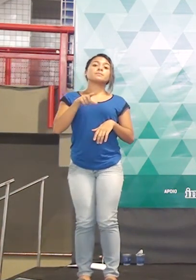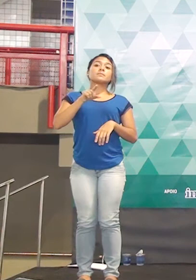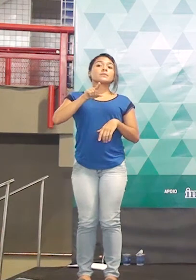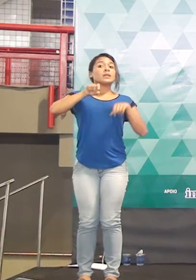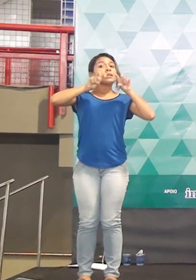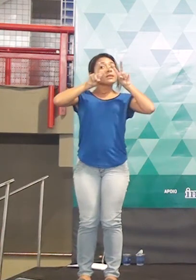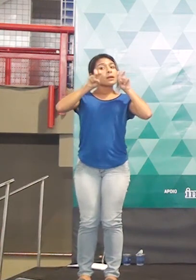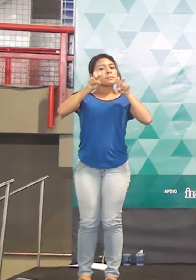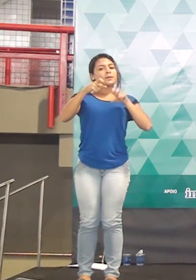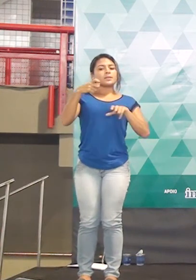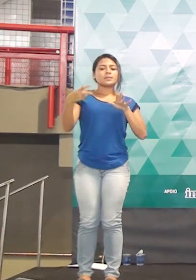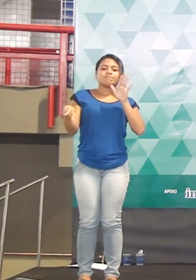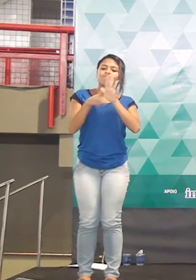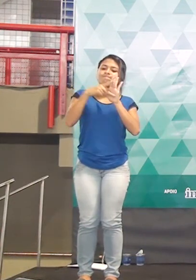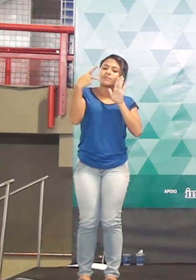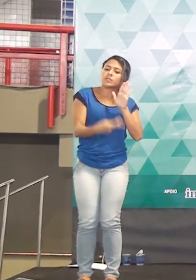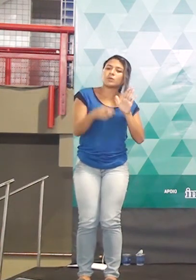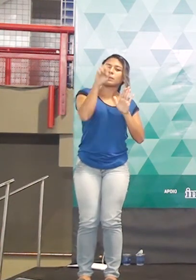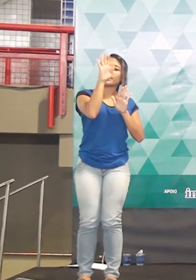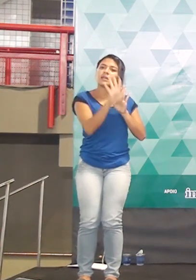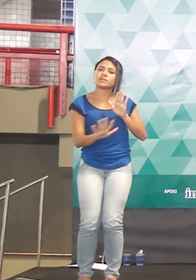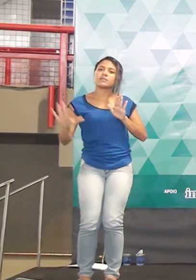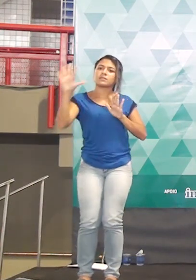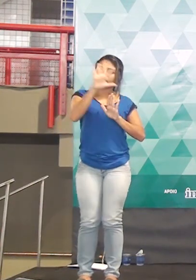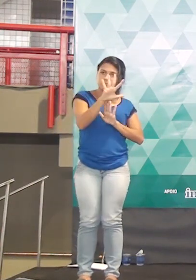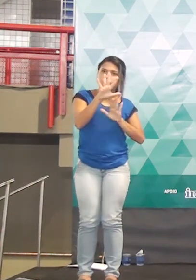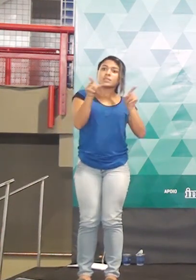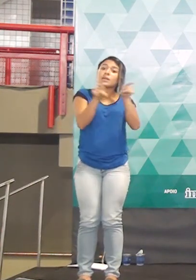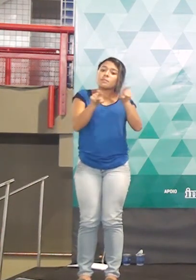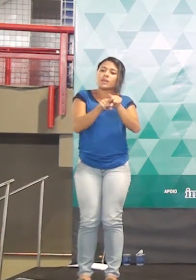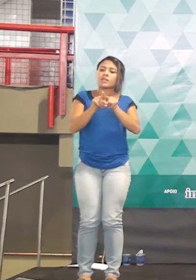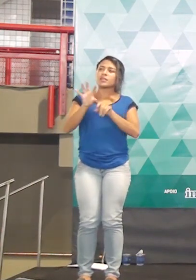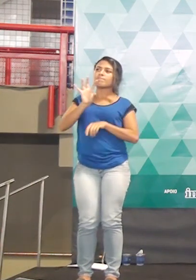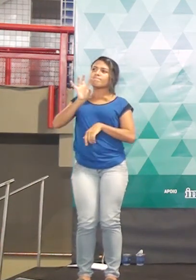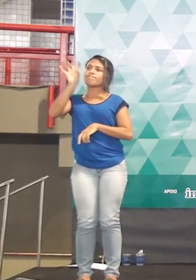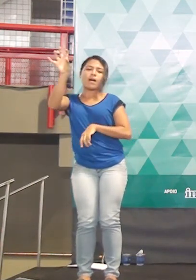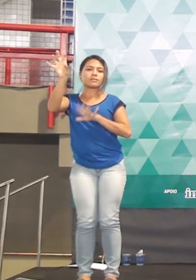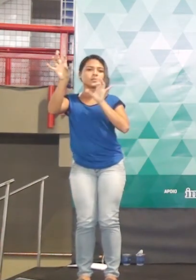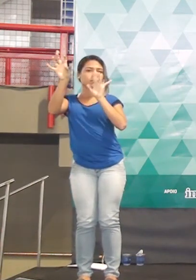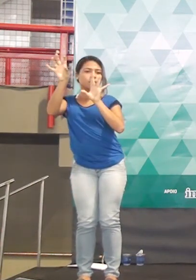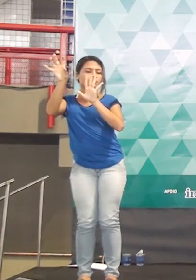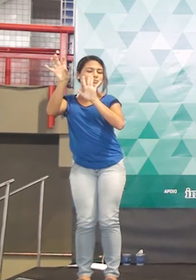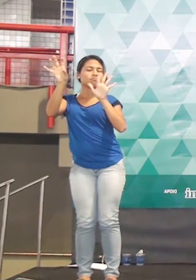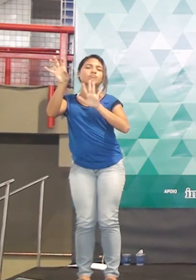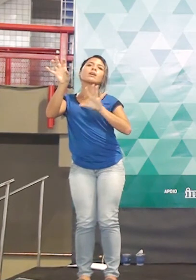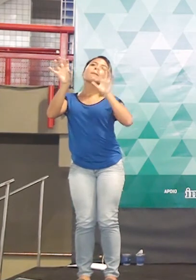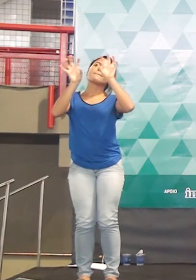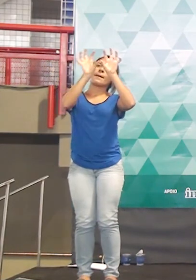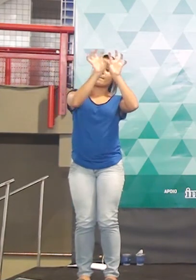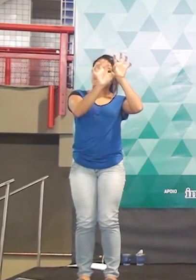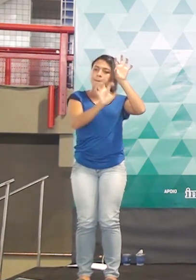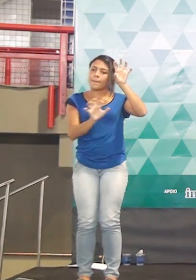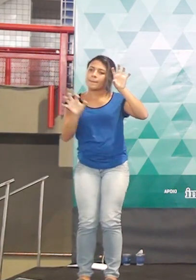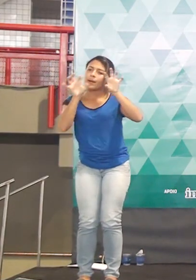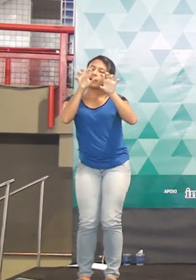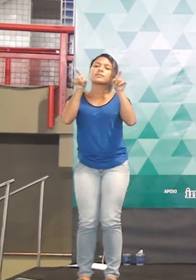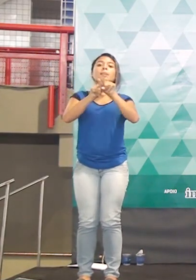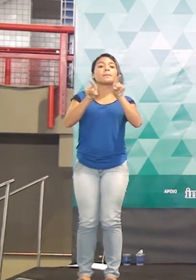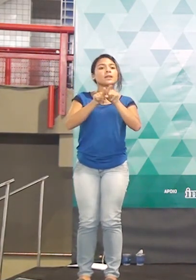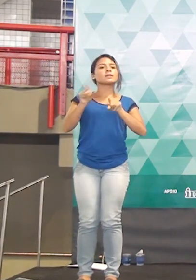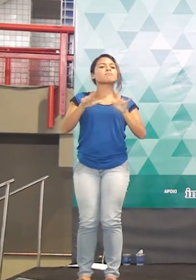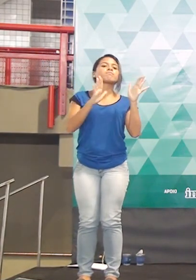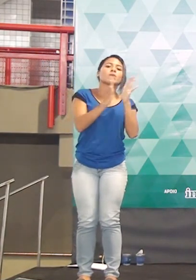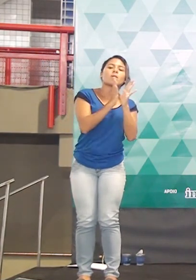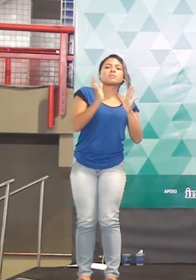um problema que afeta todas as regiões, é um problema de todas as classes